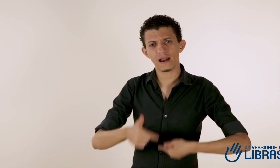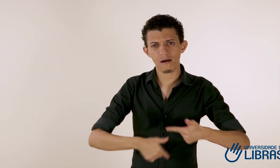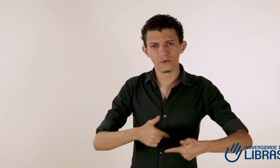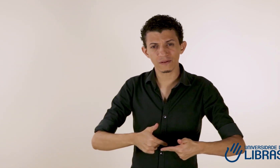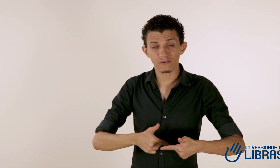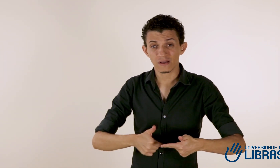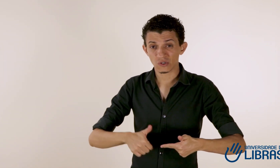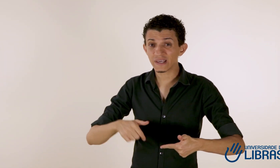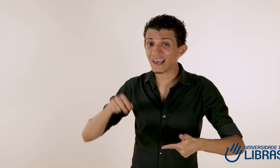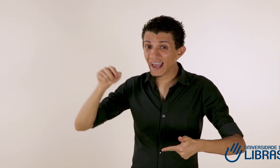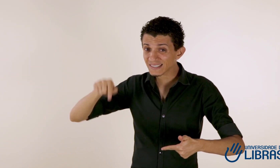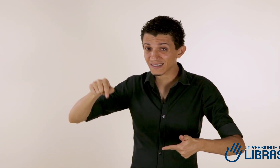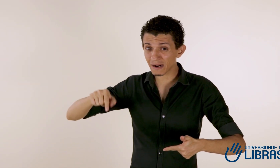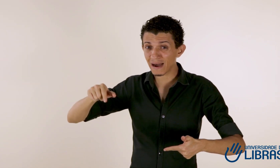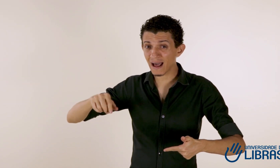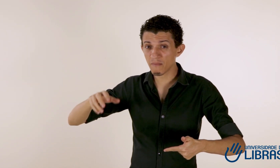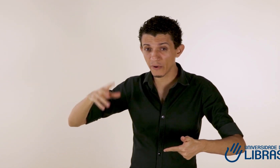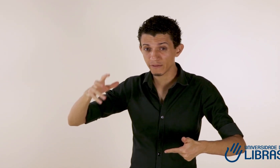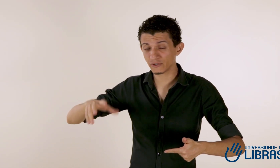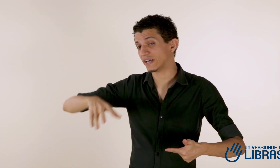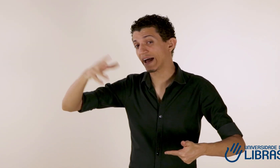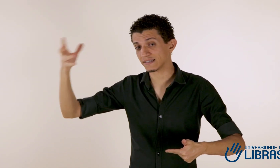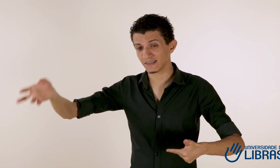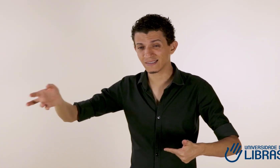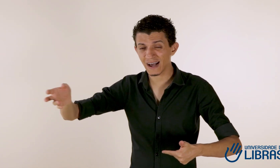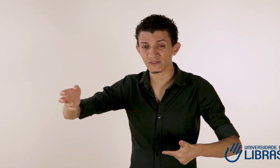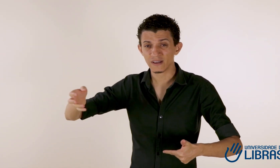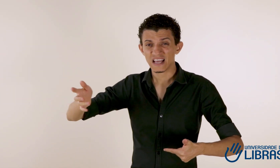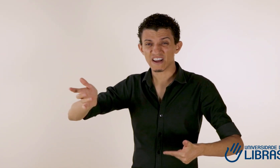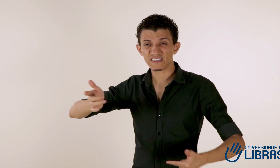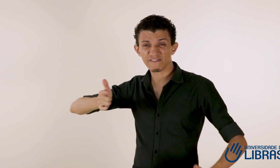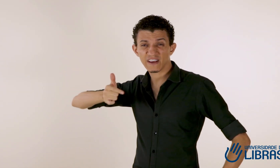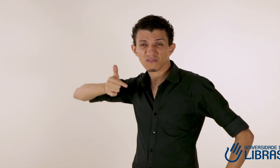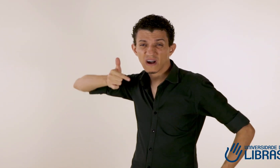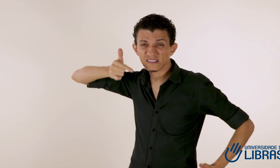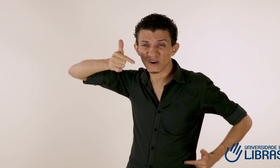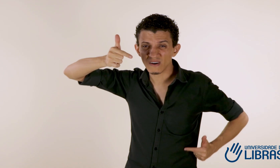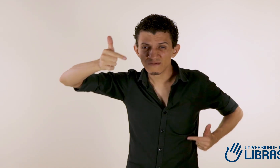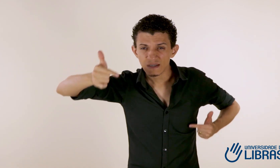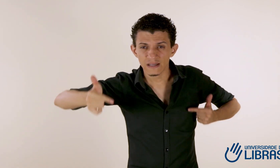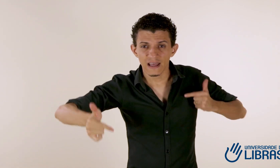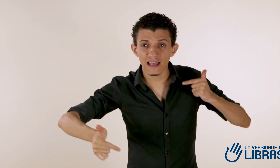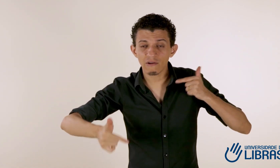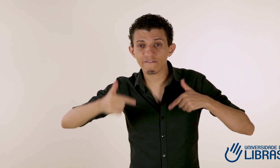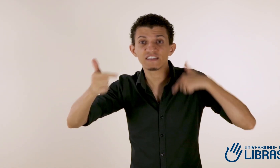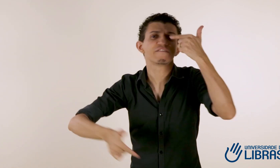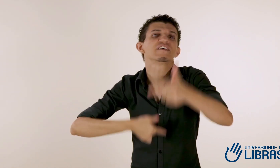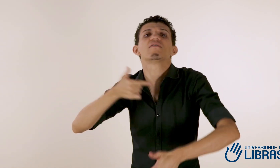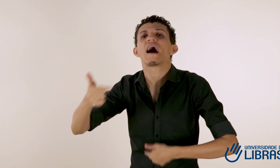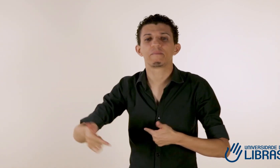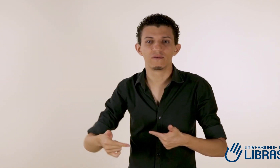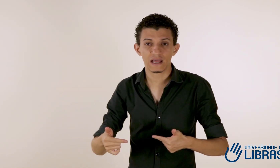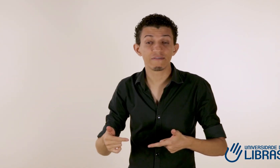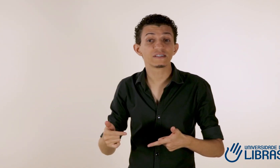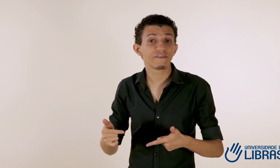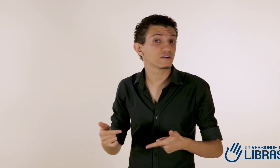Trabalhar muito. Só que esse trabalhar muito de gerar esse cansaço vai ser feito assim, Ele não vai ser feito rápido. Ele vai ser feito de